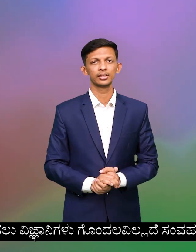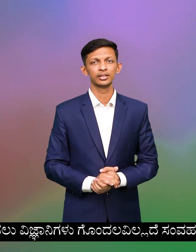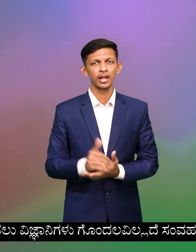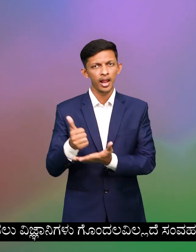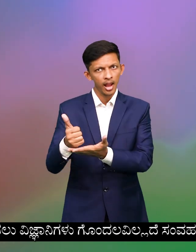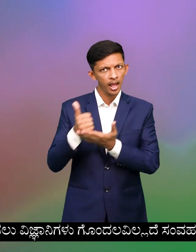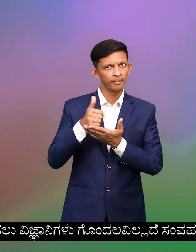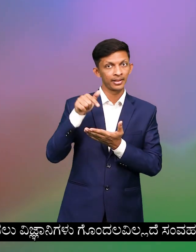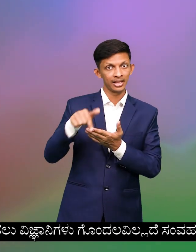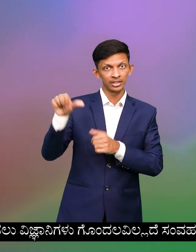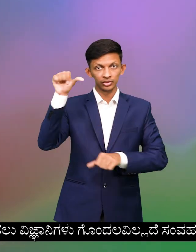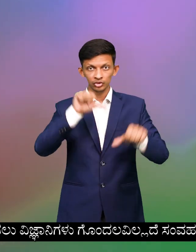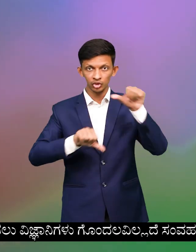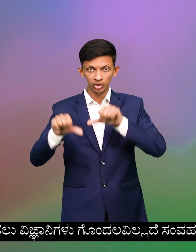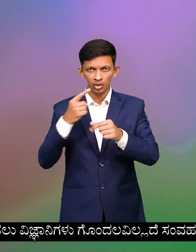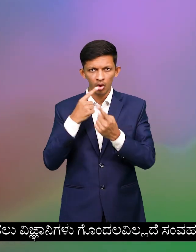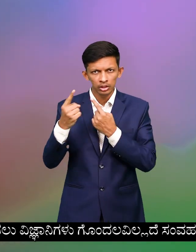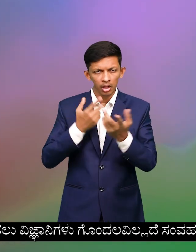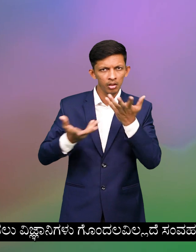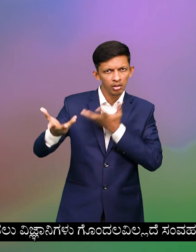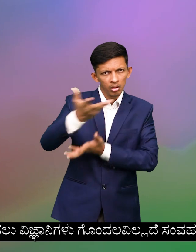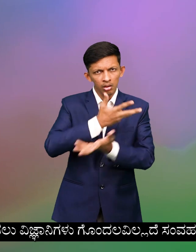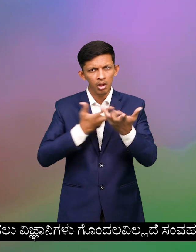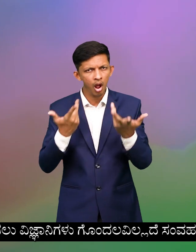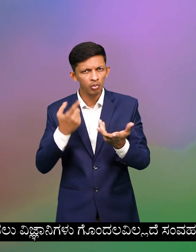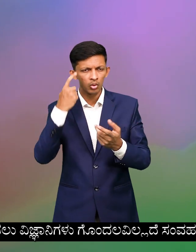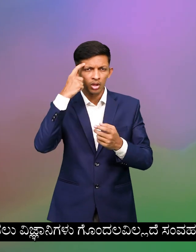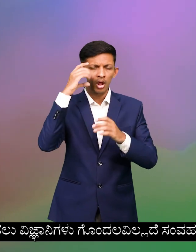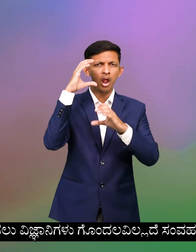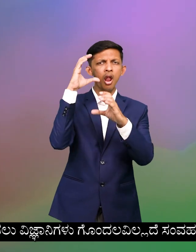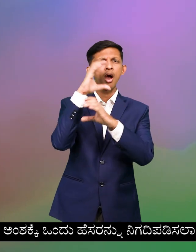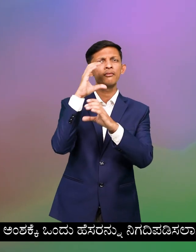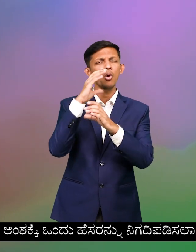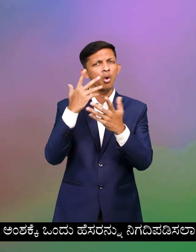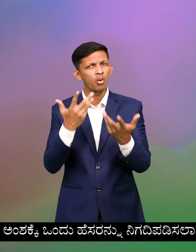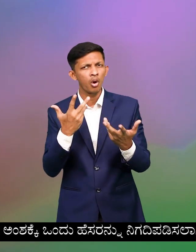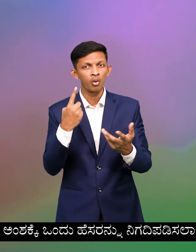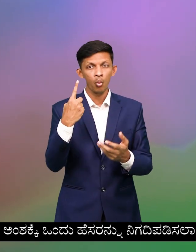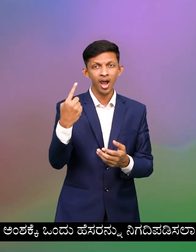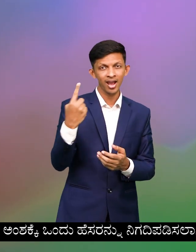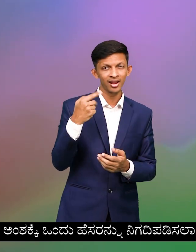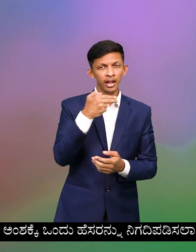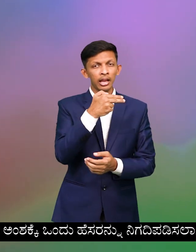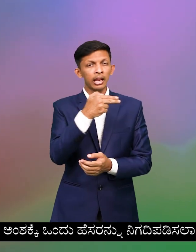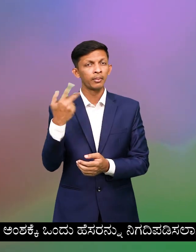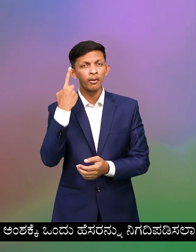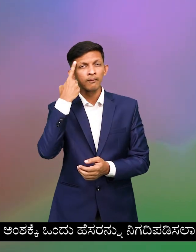ಸಹಾಯ ಮಾಡಲು ವಿಜ್ಞಾನಿಗಳು ಗೊಂದಲವಿಲ್ಲದೆ ಸಂವಹನ ನಡೆಸುತ್ತಾರೆ. ಪ್ರತಿ ಅಂಶಕ್ಕೆ ಒಂದು ಹೆಸರನ್ನು